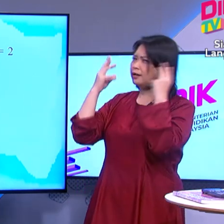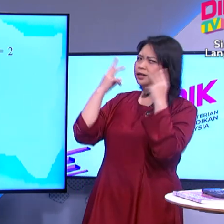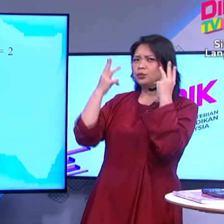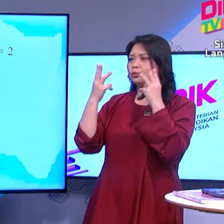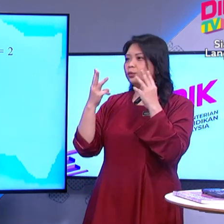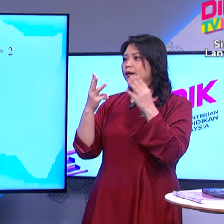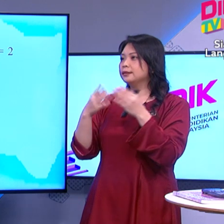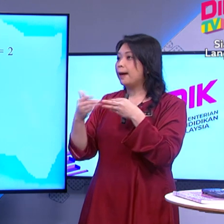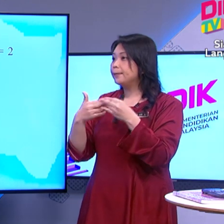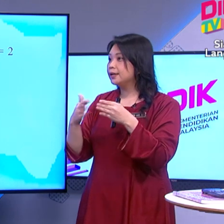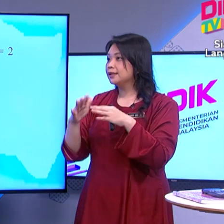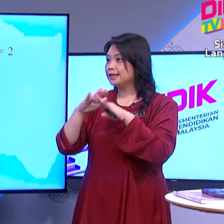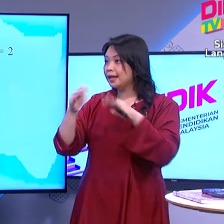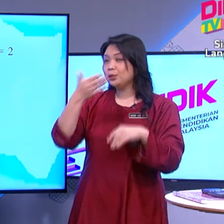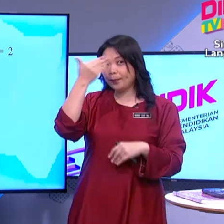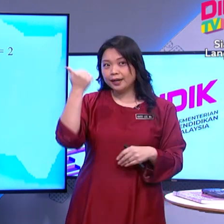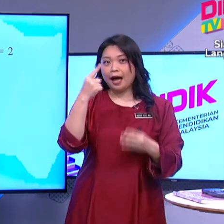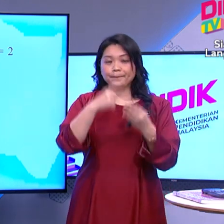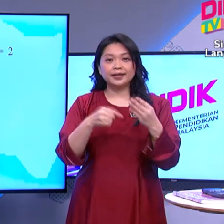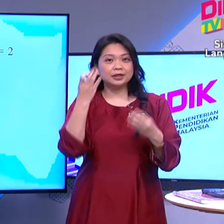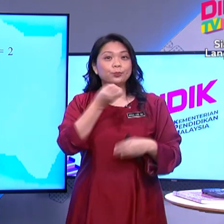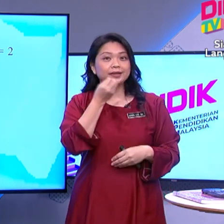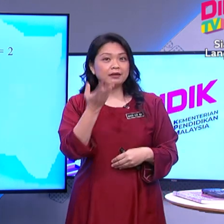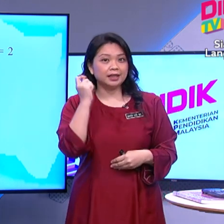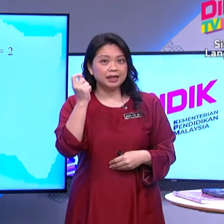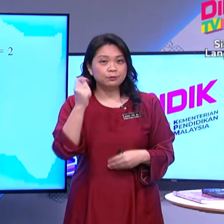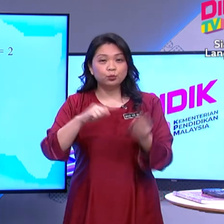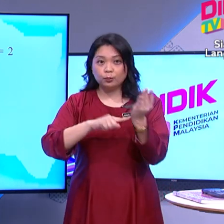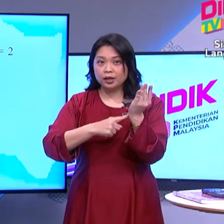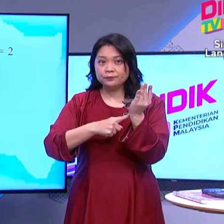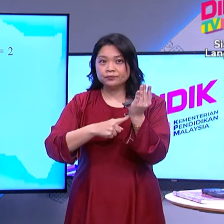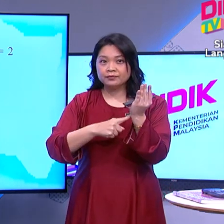kelima tape jangan lupa apa yang cukup beritahu tadi mula-mula